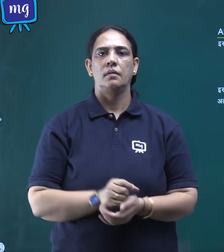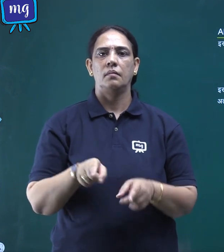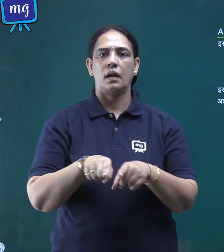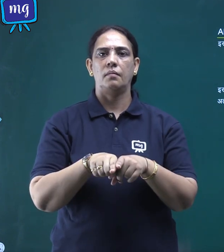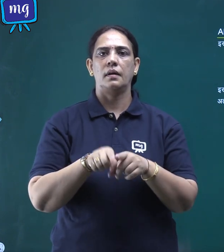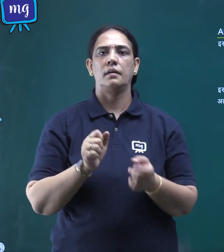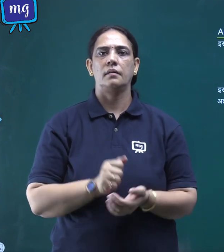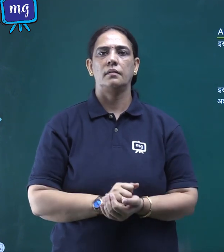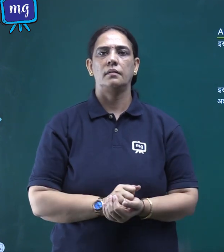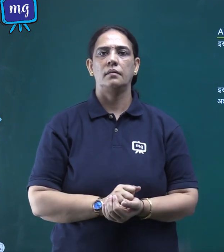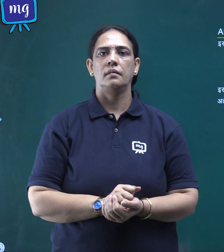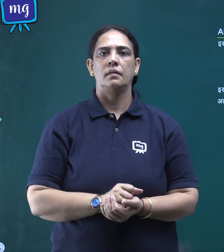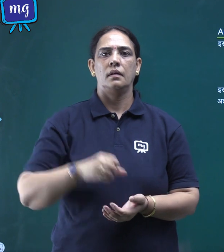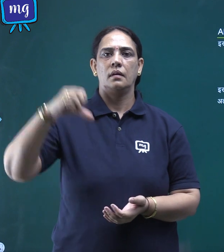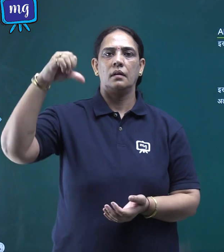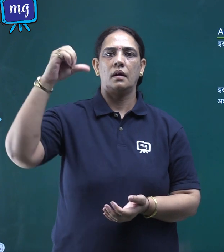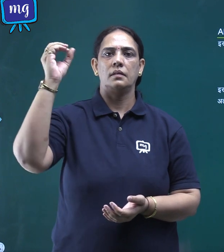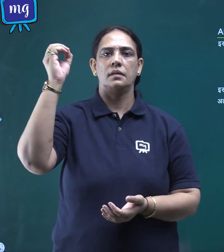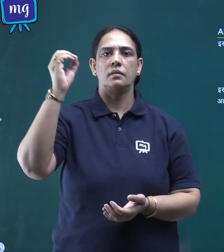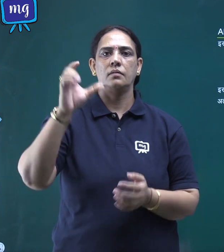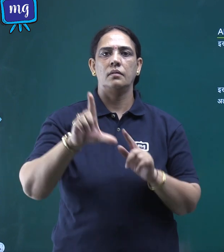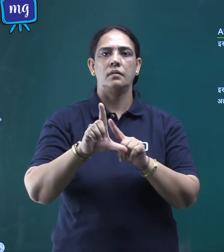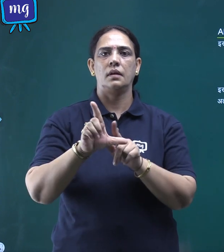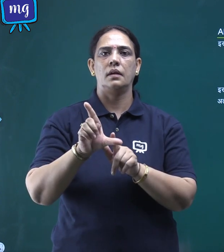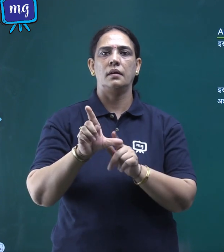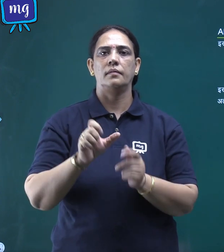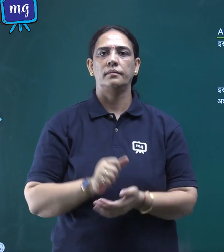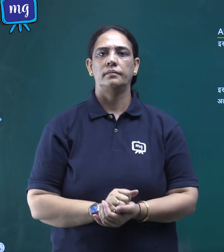बराबर 90 डिग्री,